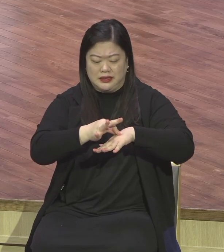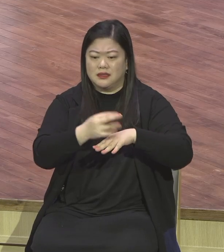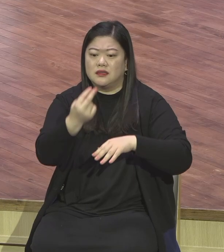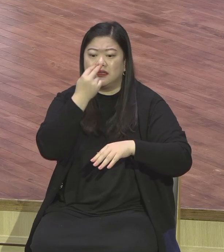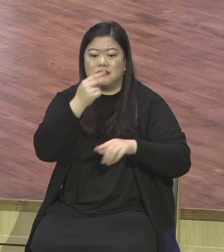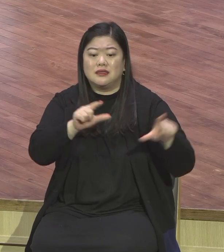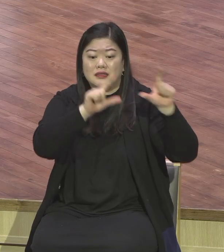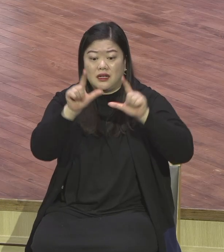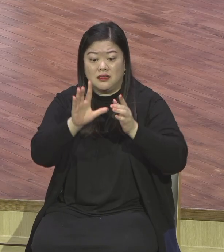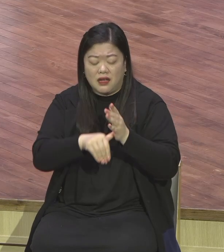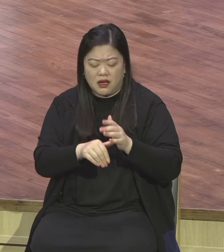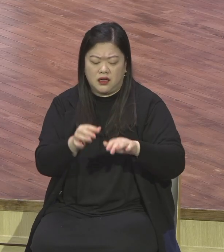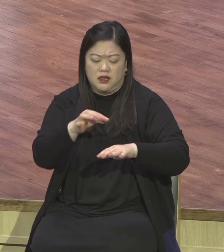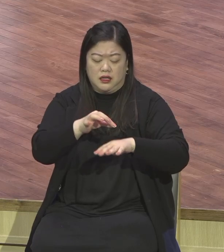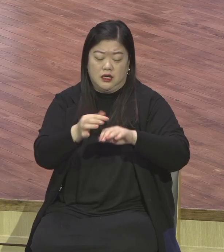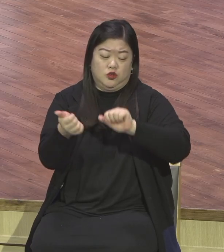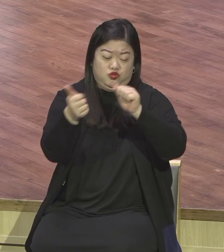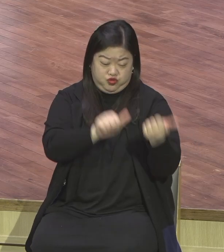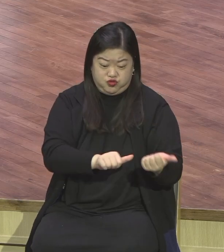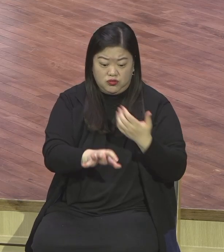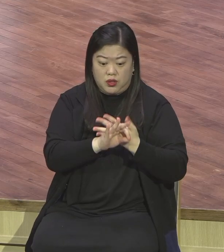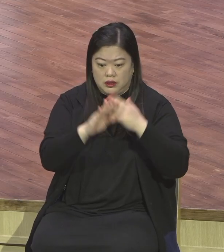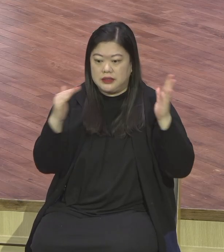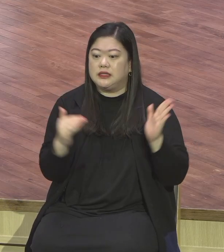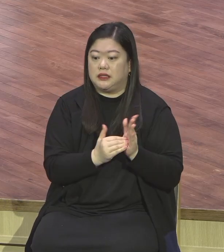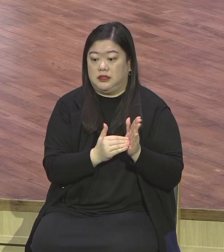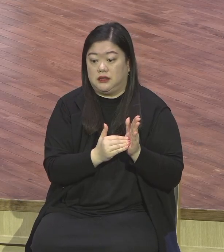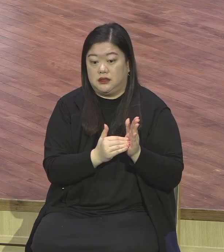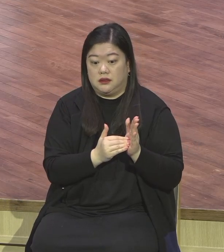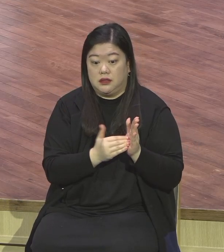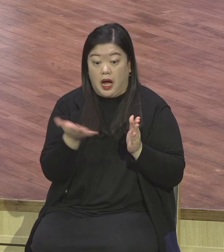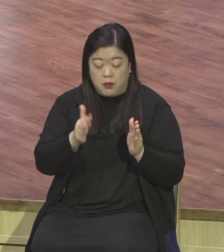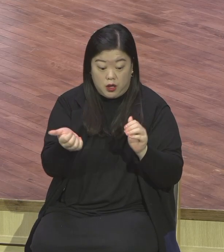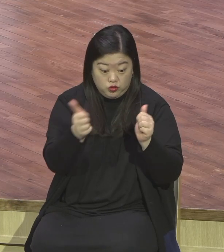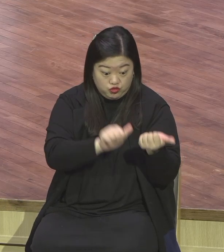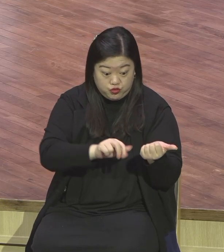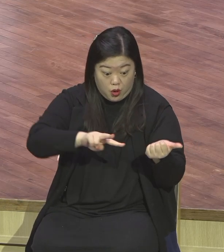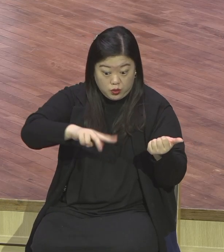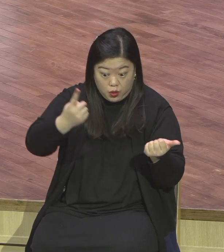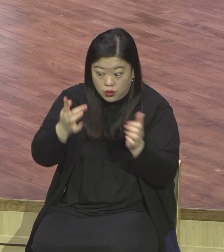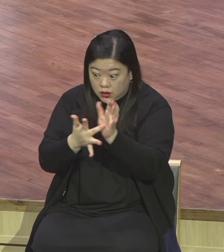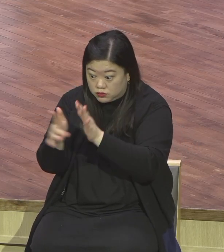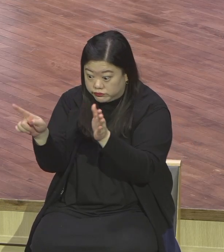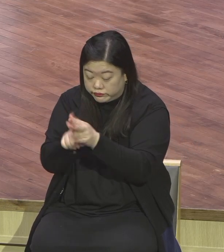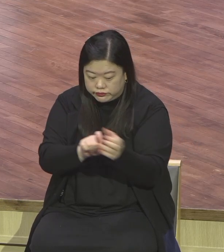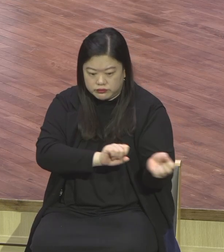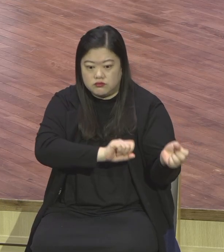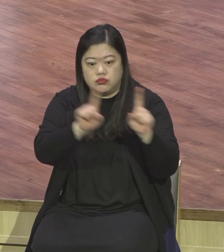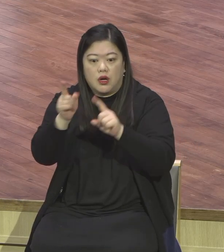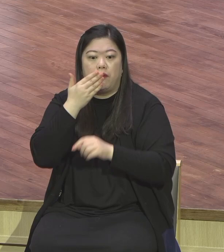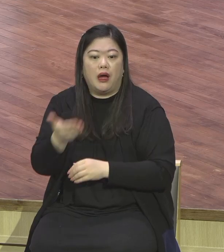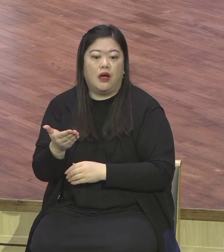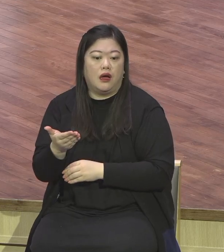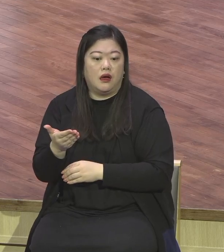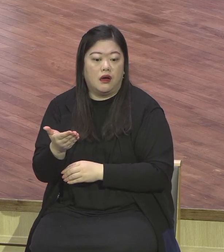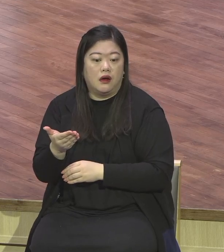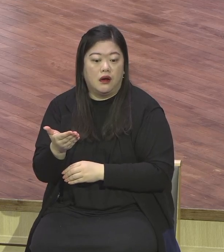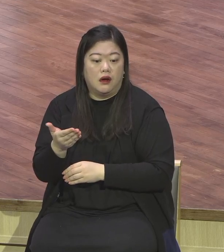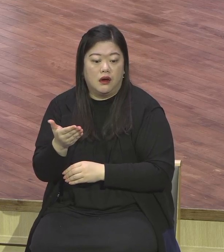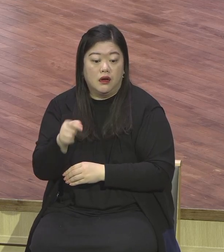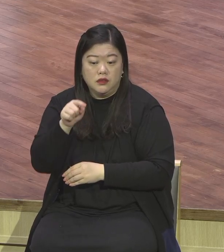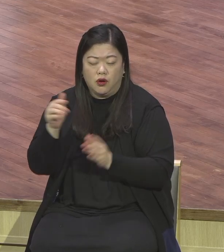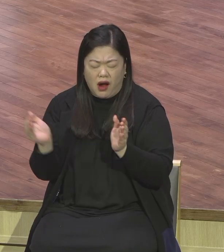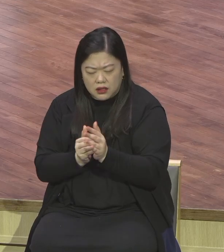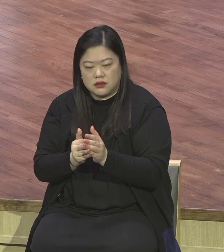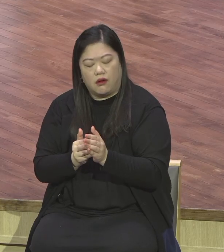생명 이 죽음까지도 해결했기 때문에 심지어 순교의 자리까지 나가는 겁니다 이렇게 예수 믿는 사람은 참